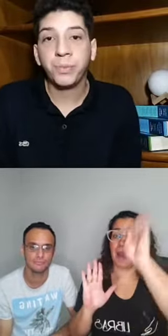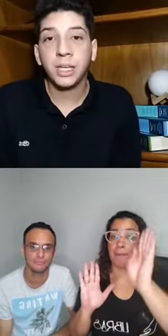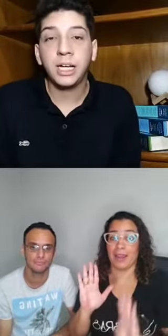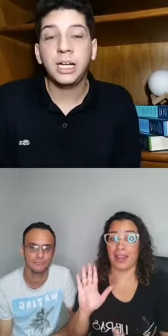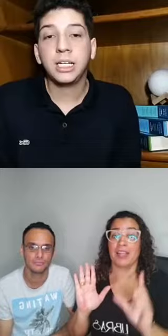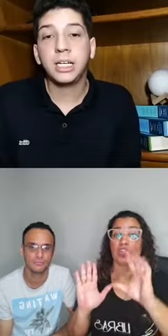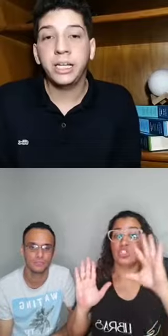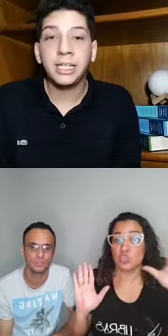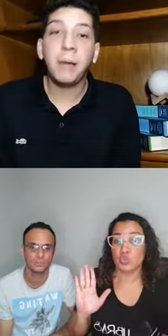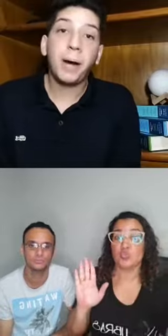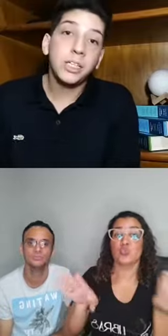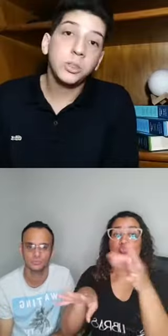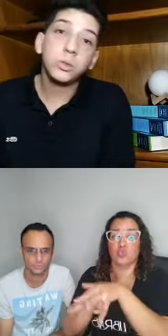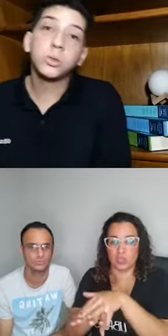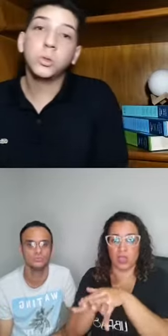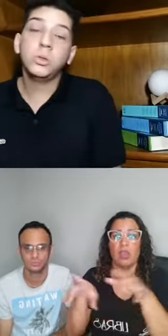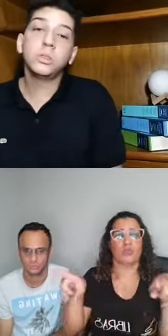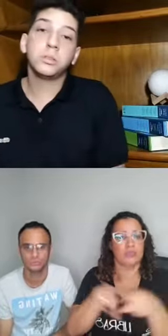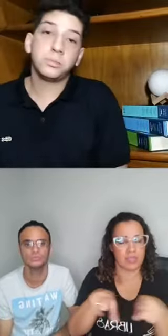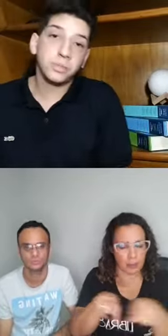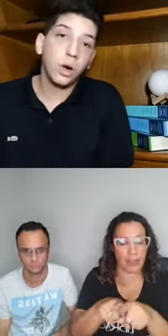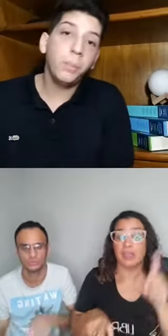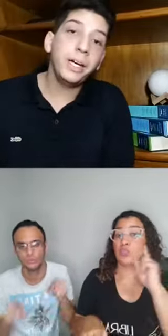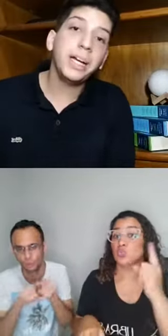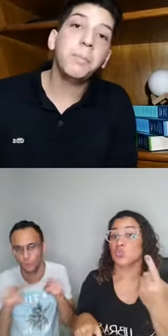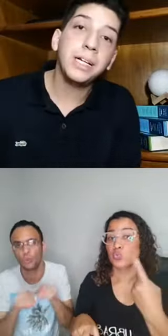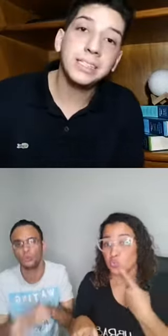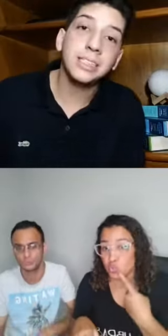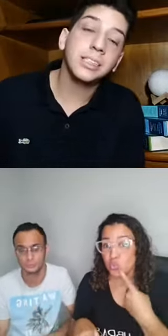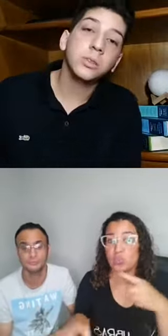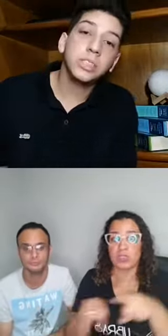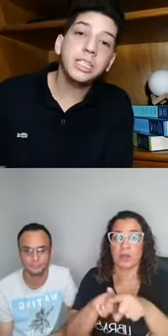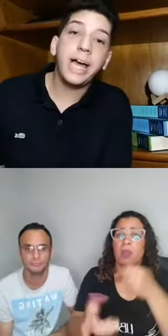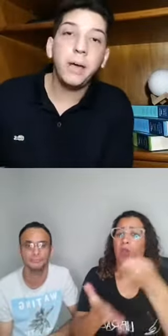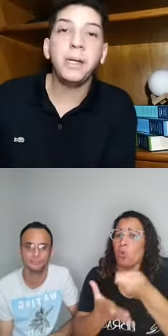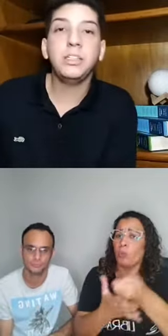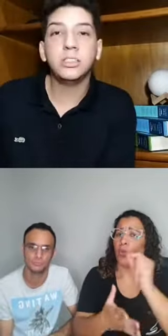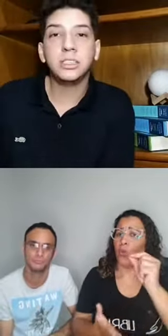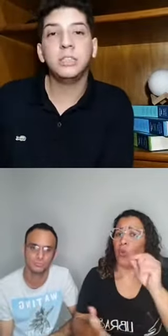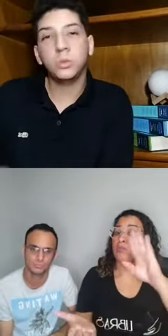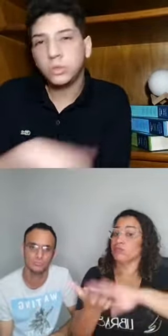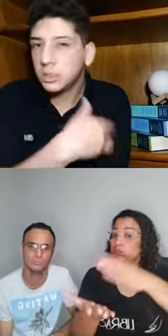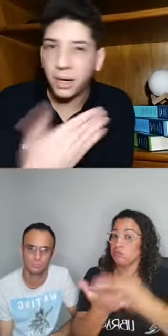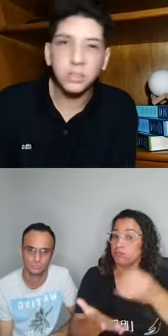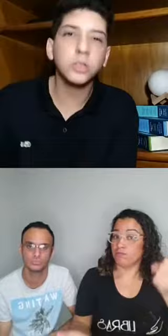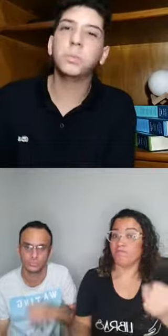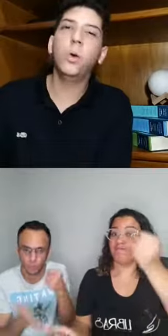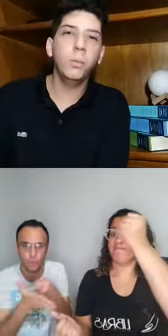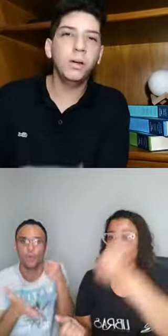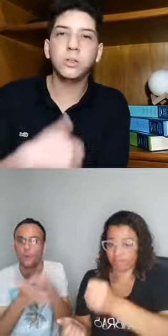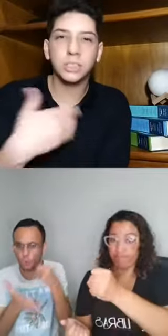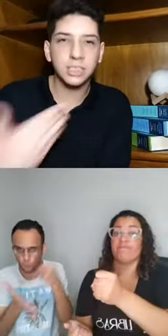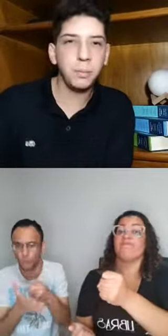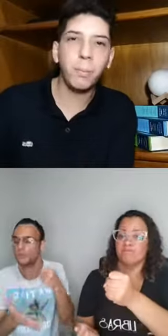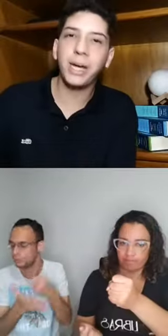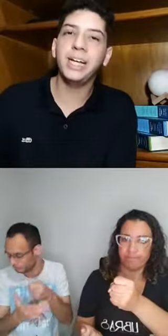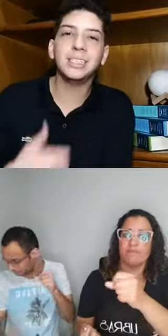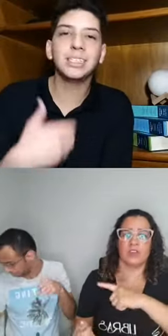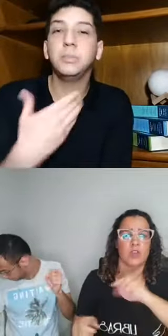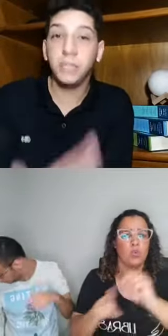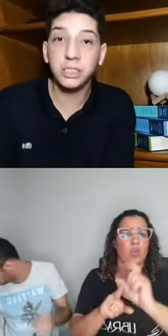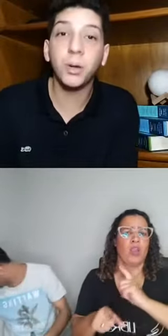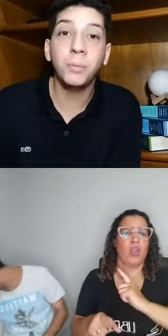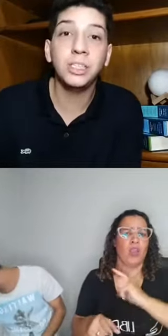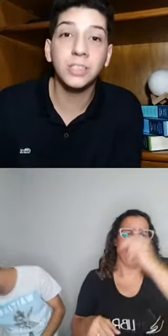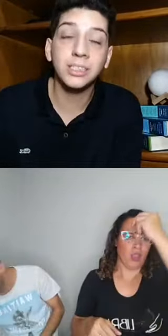Inclusão, que na parte dos surdos obriga a presença dos intérpretes nos espaços públicos, nas